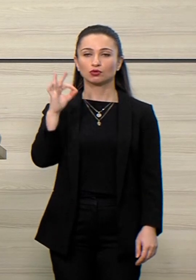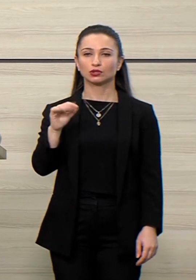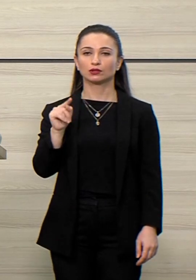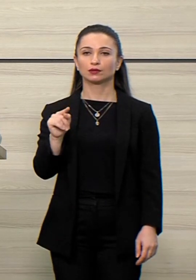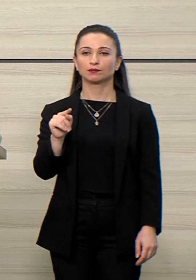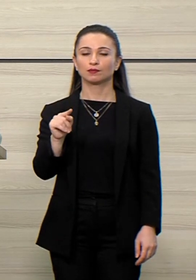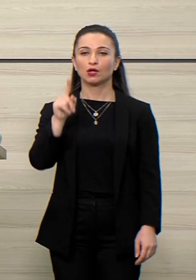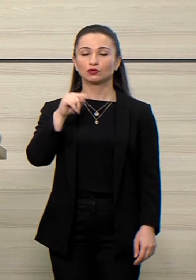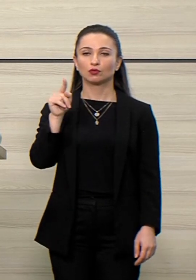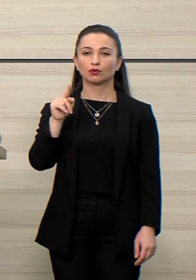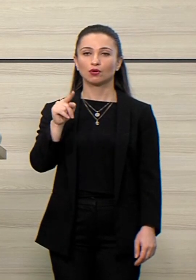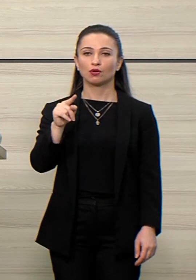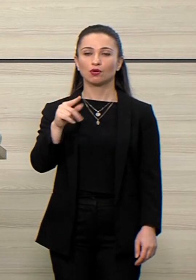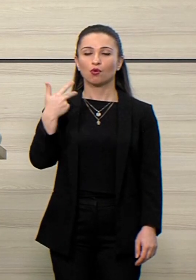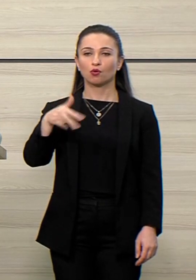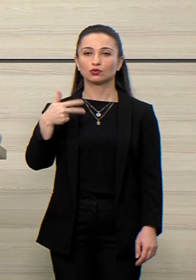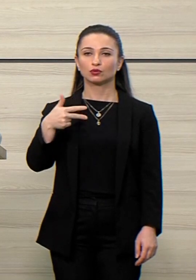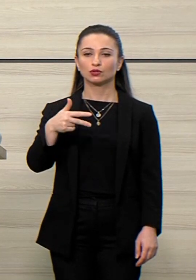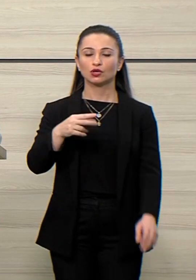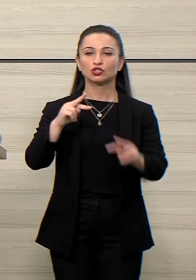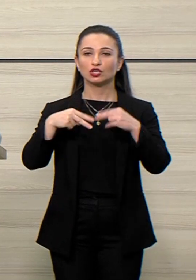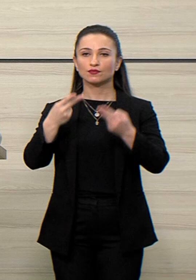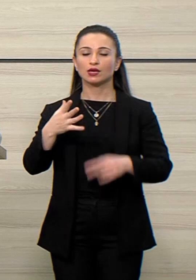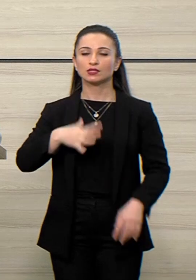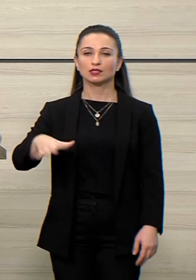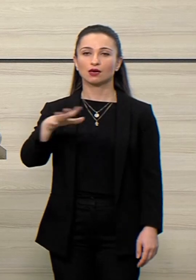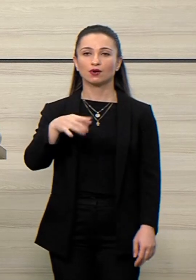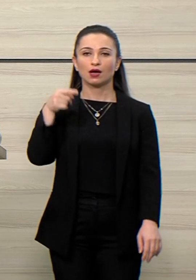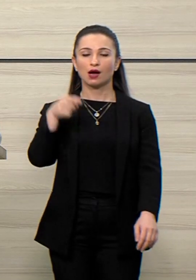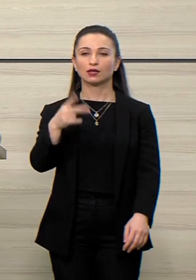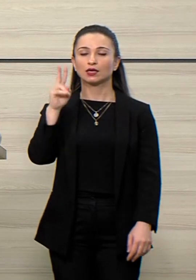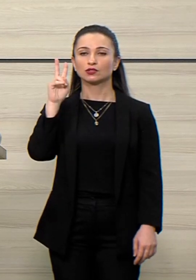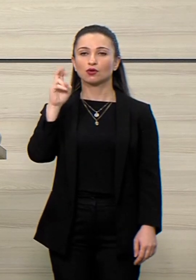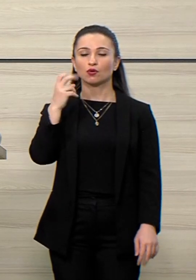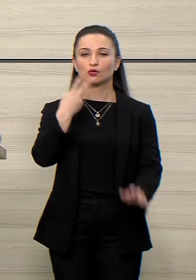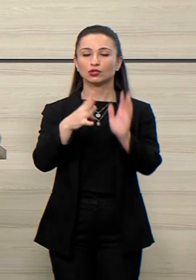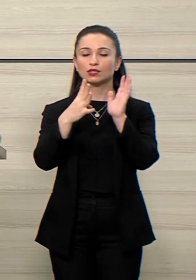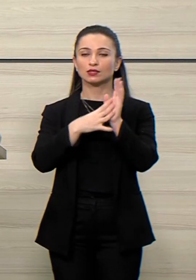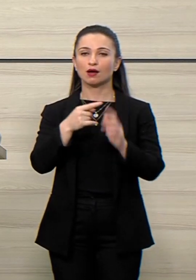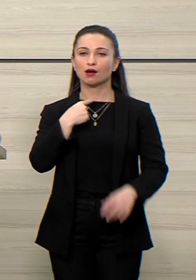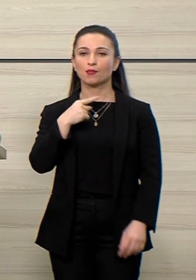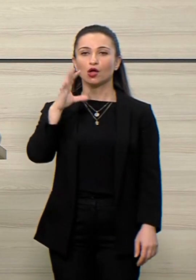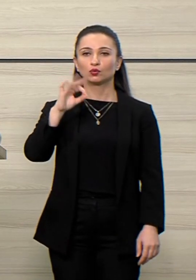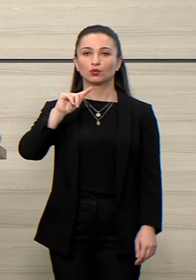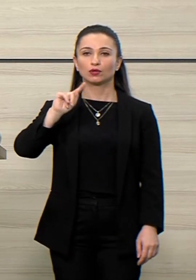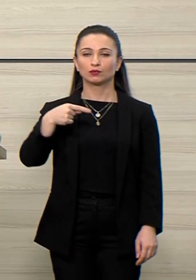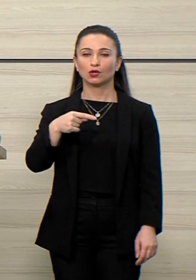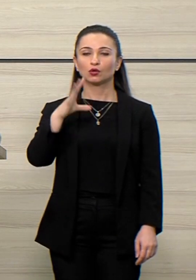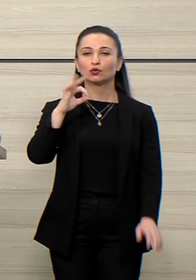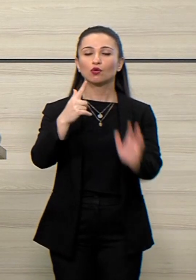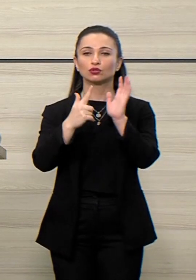0.1%. ნომერი 30 შეცვალე საქართველო, 1229 ხმა,